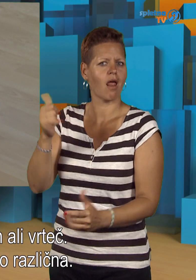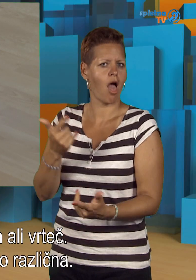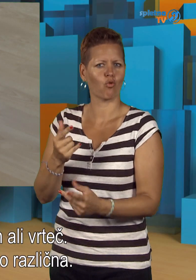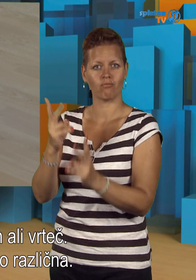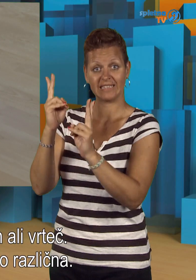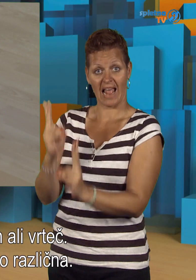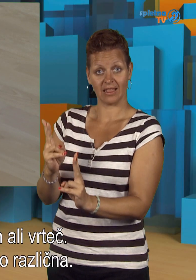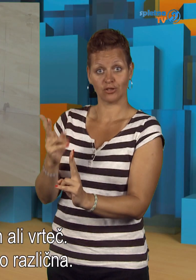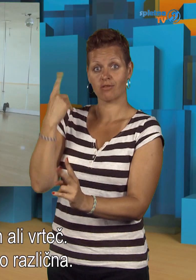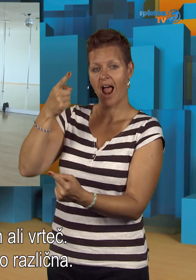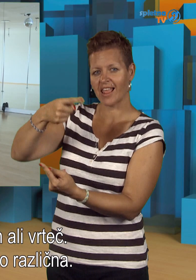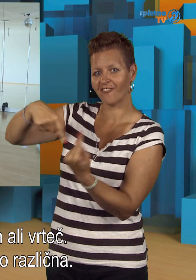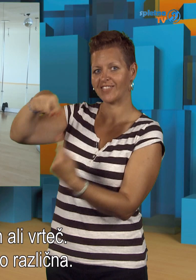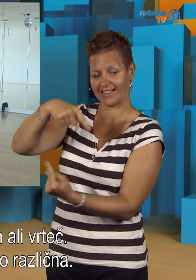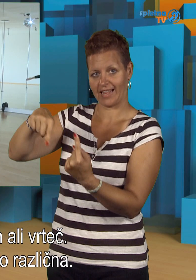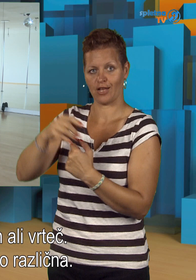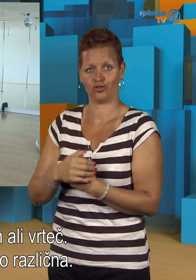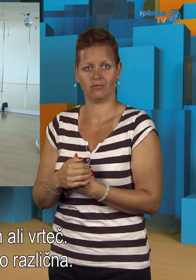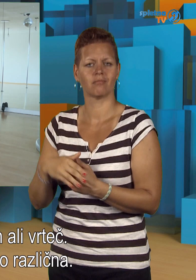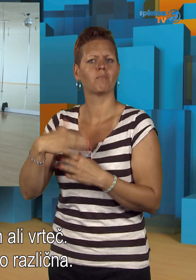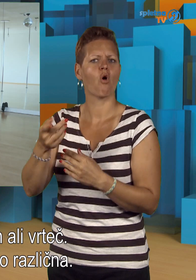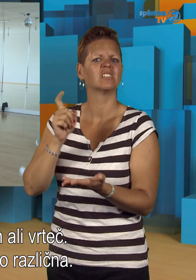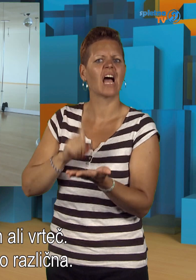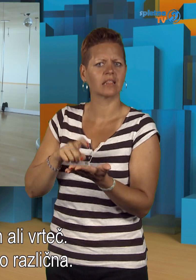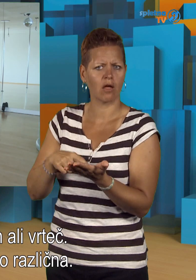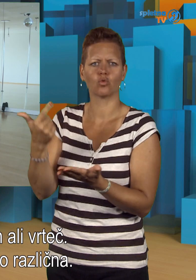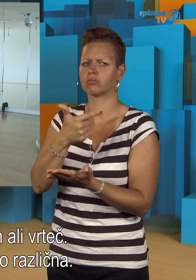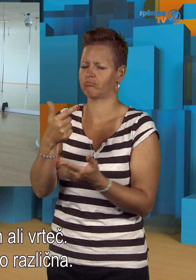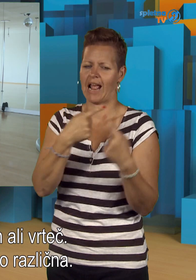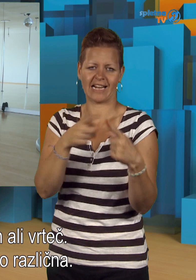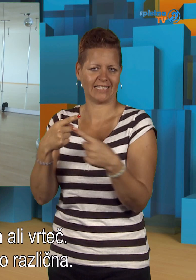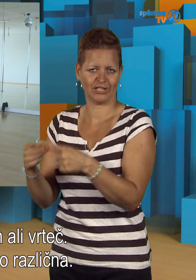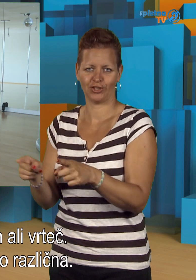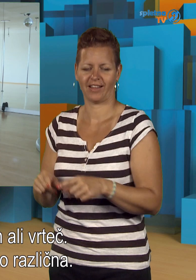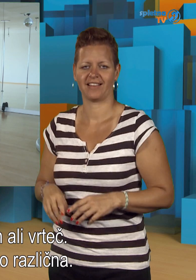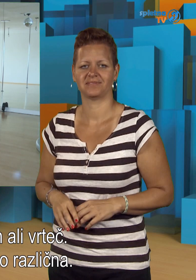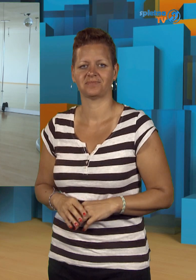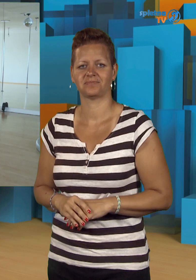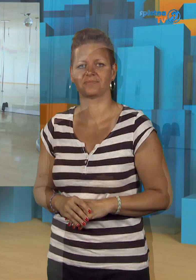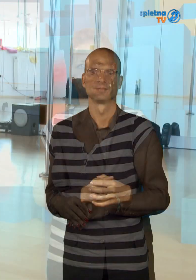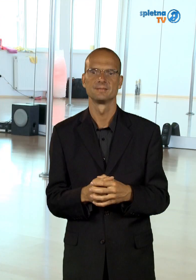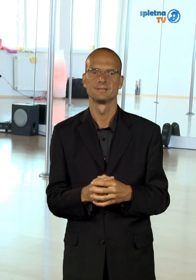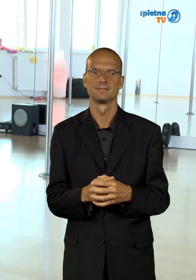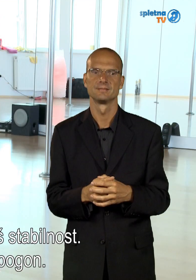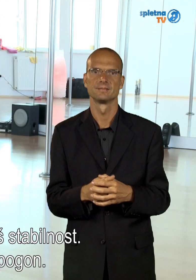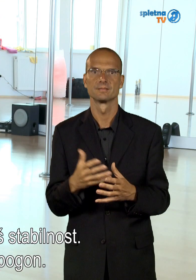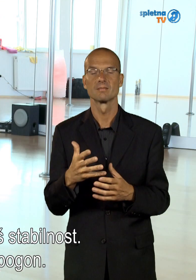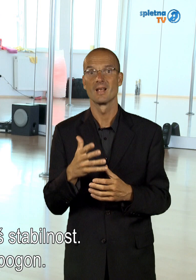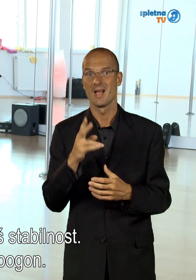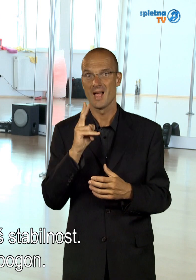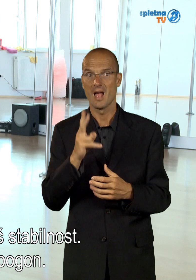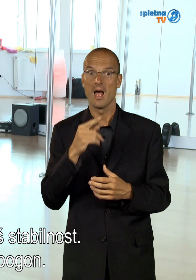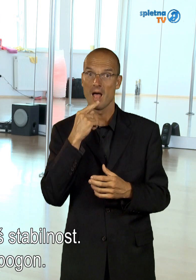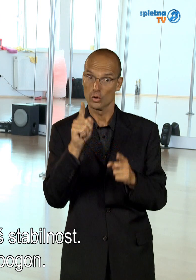Drog je lahko statičen ali vrteč. Po zahtevnosti sta zelo različna. Ker je v bistvu